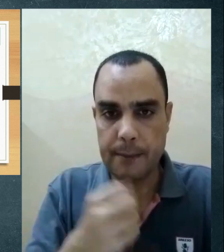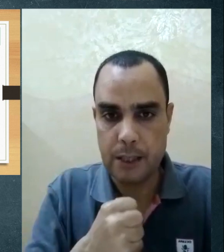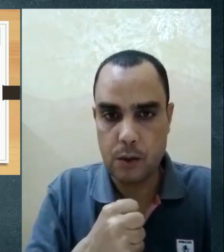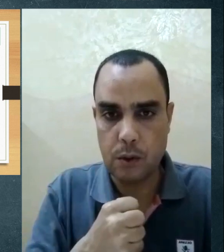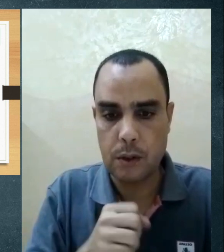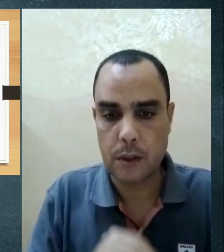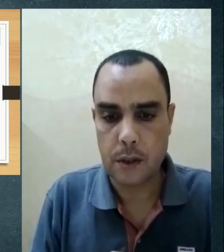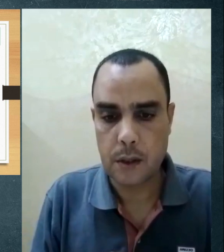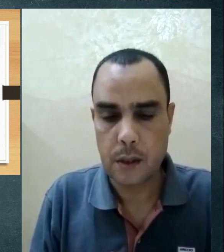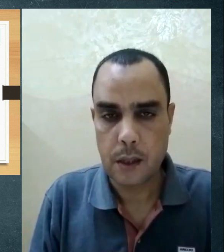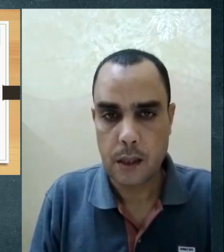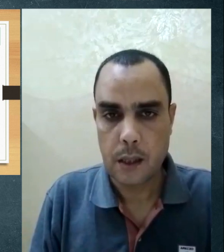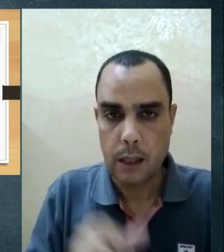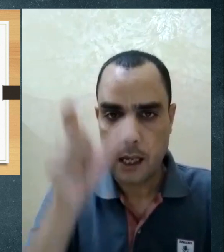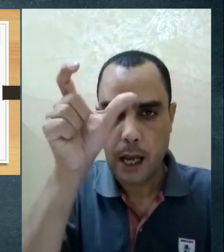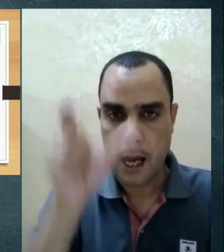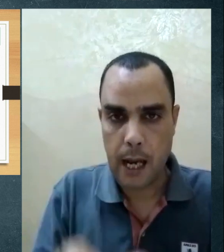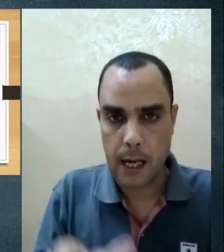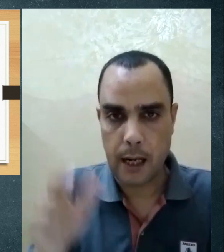تمسك